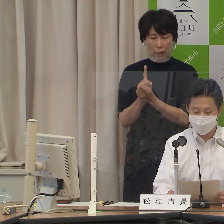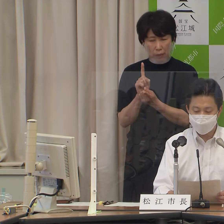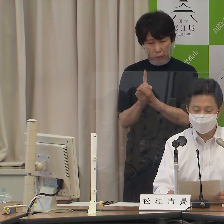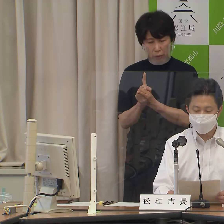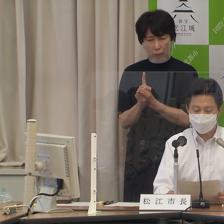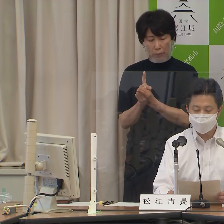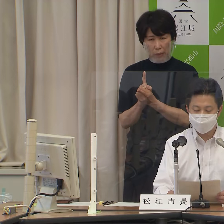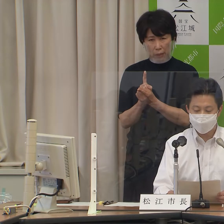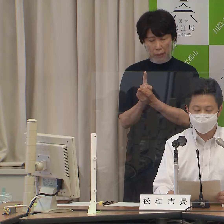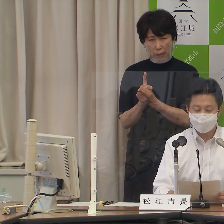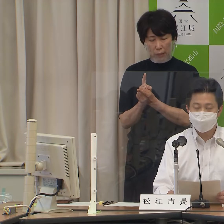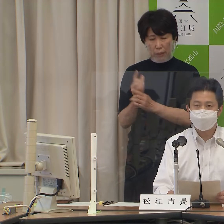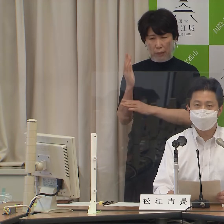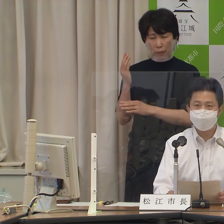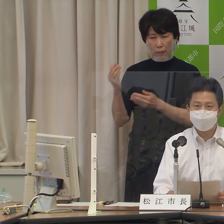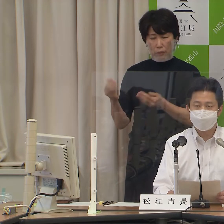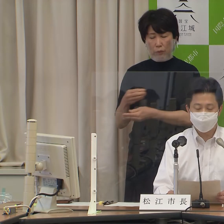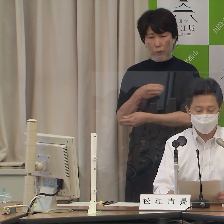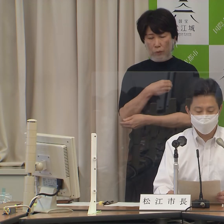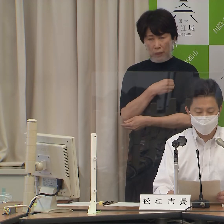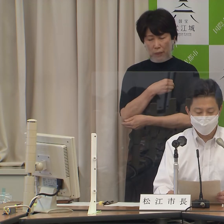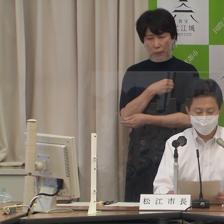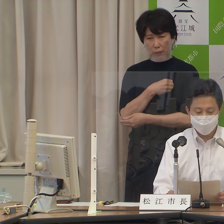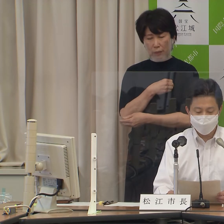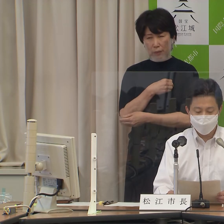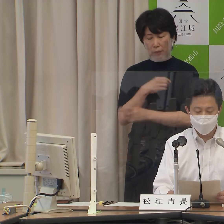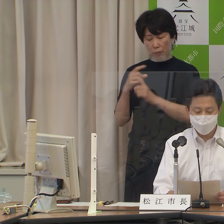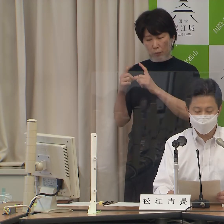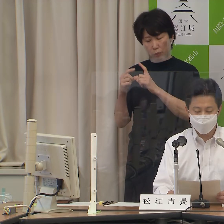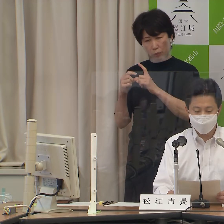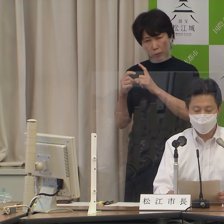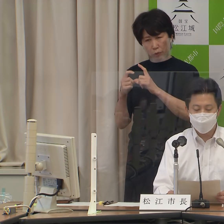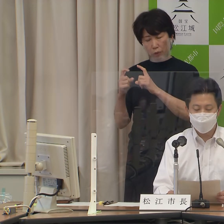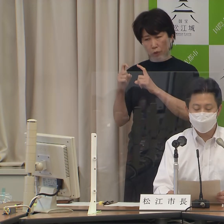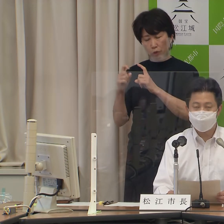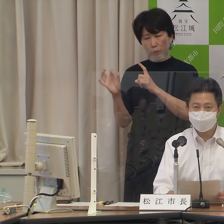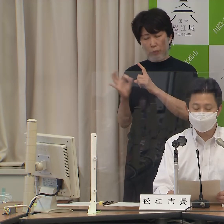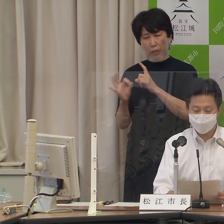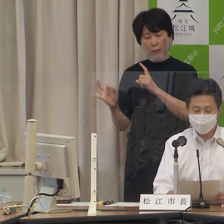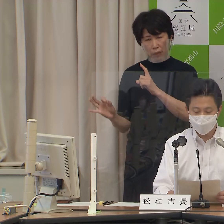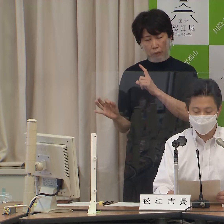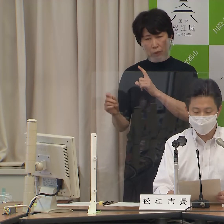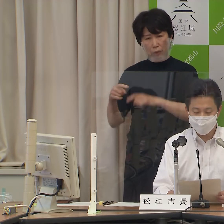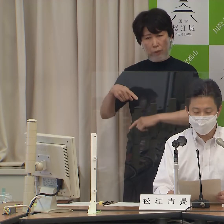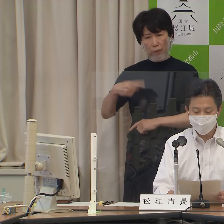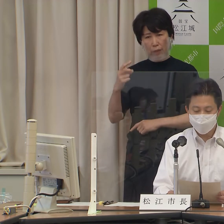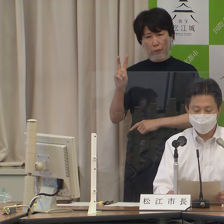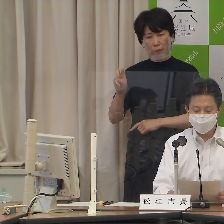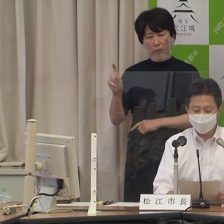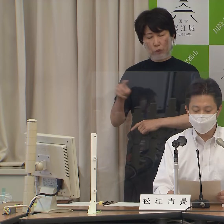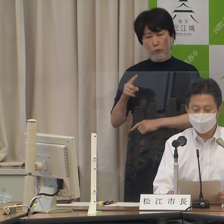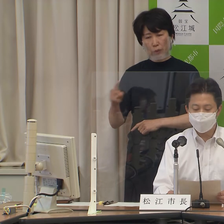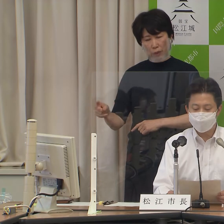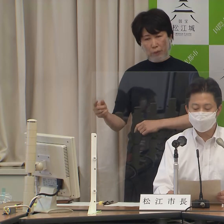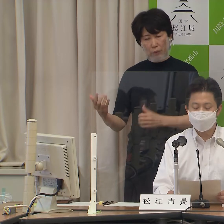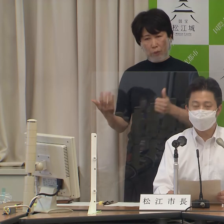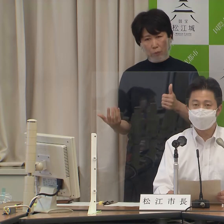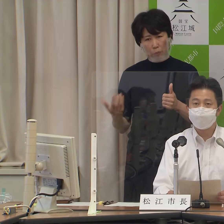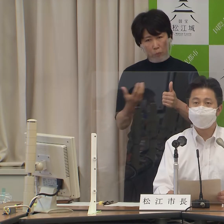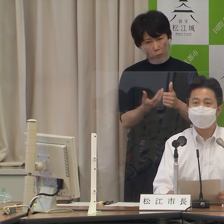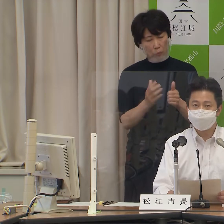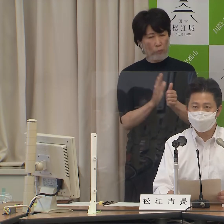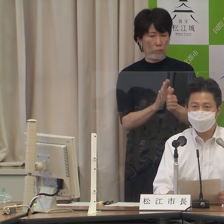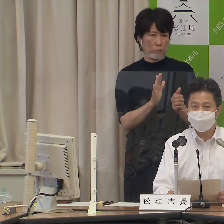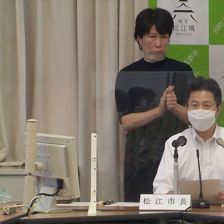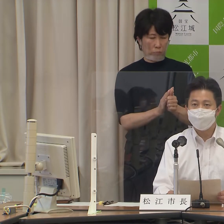約1割にあたる120人を松江保健所に応援派遣するなど、保健所の業務運営を